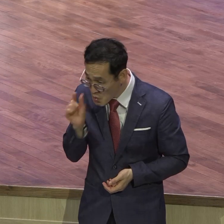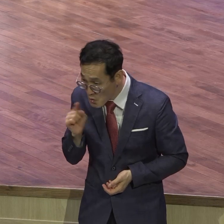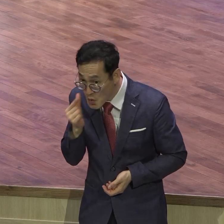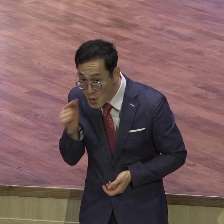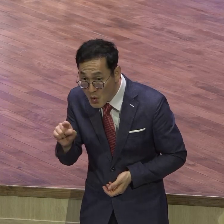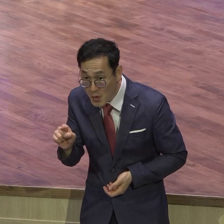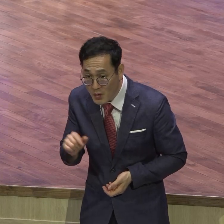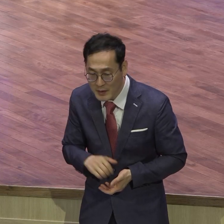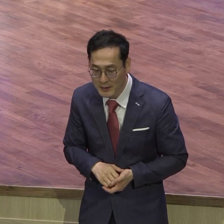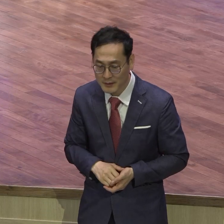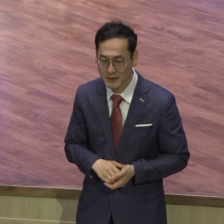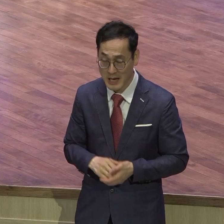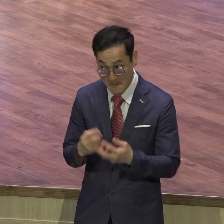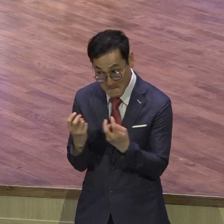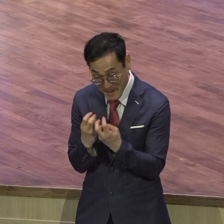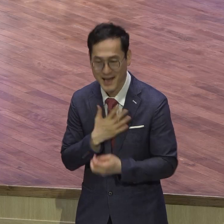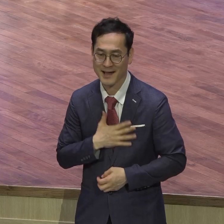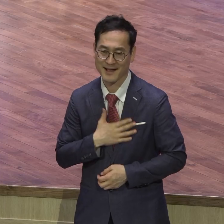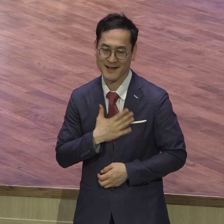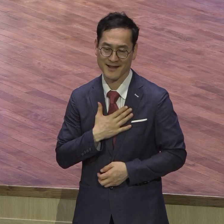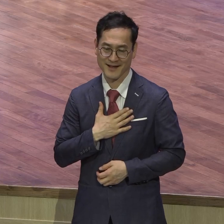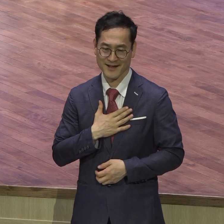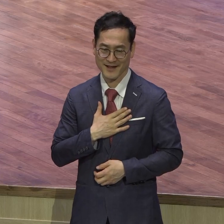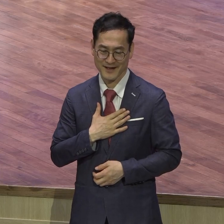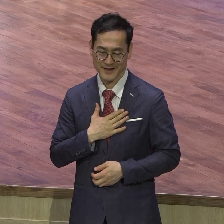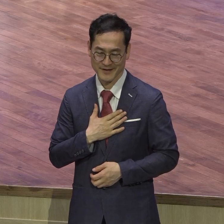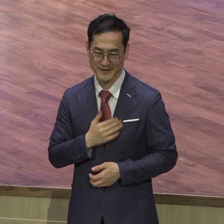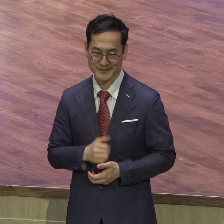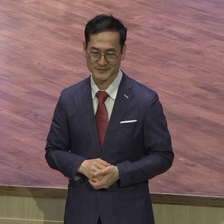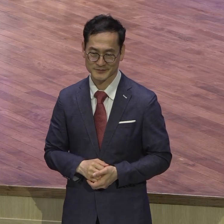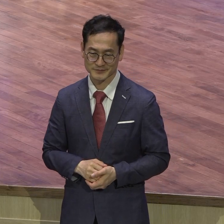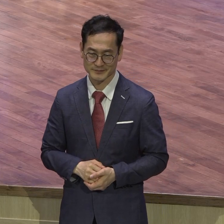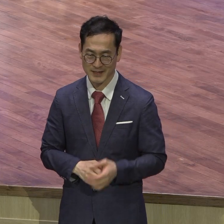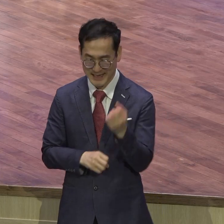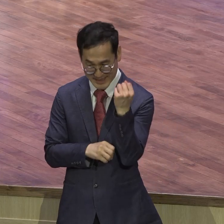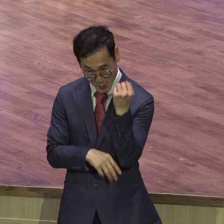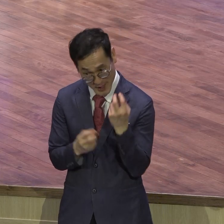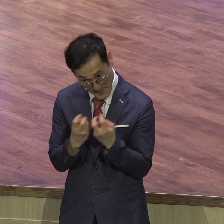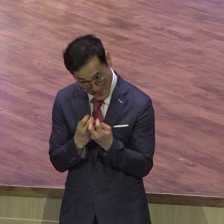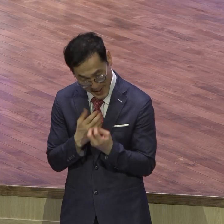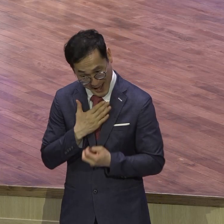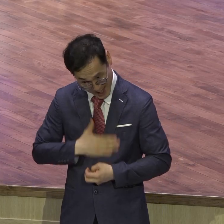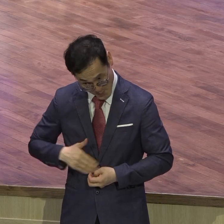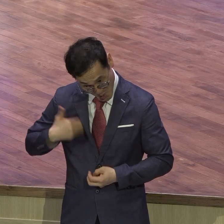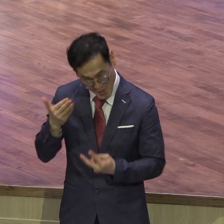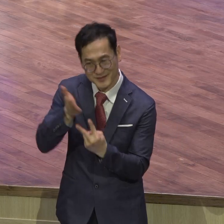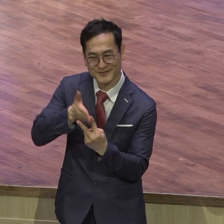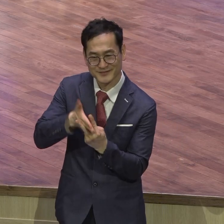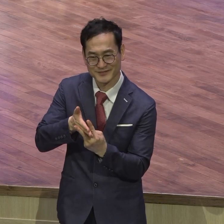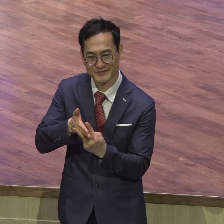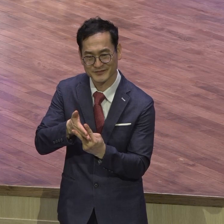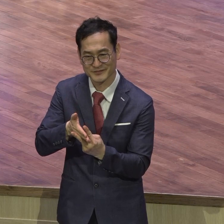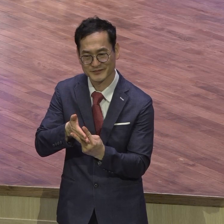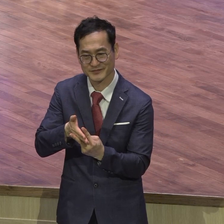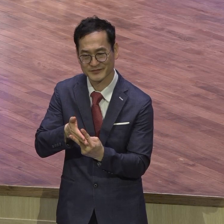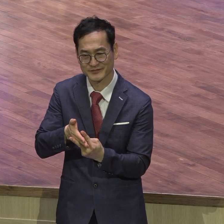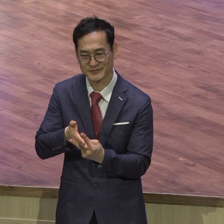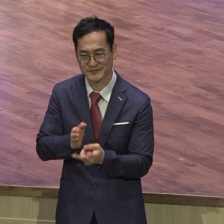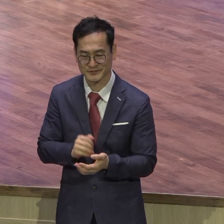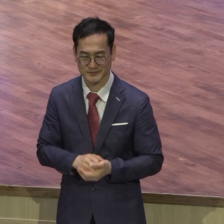원리를 알아요 원리 그 원리를 잘 아느냐 모르냐 따라 달려 있어요 우리